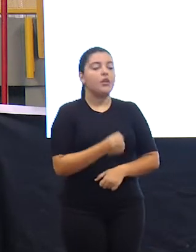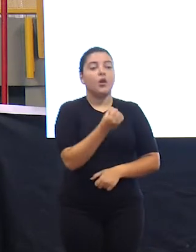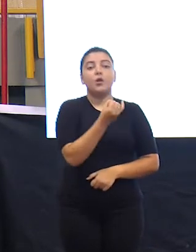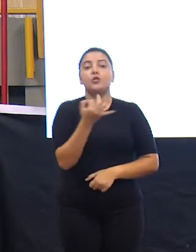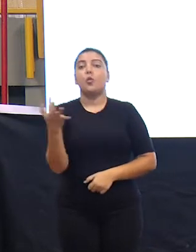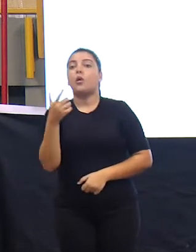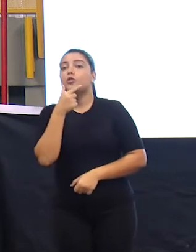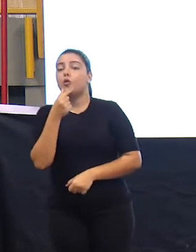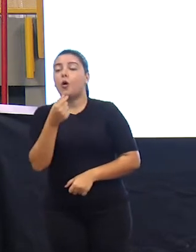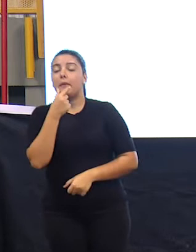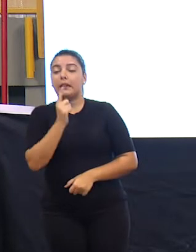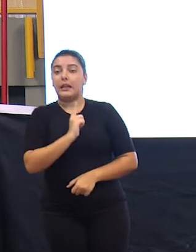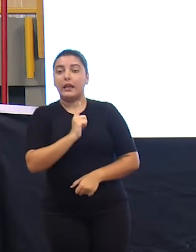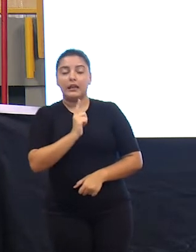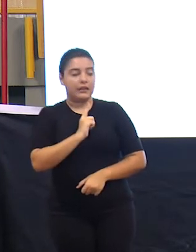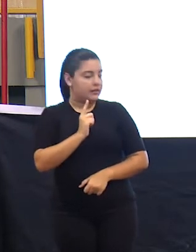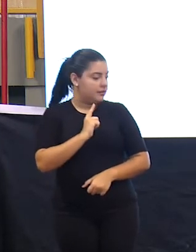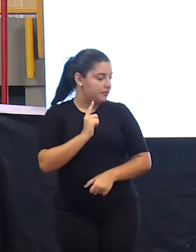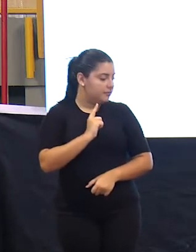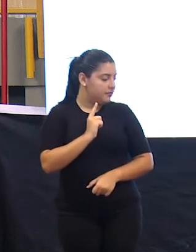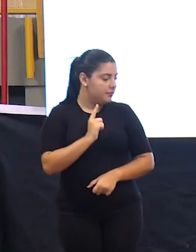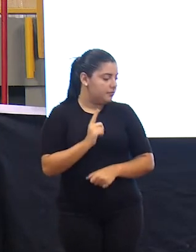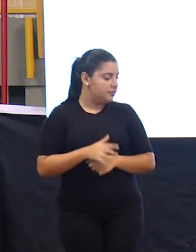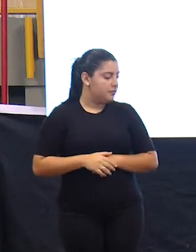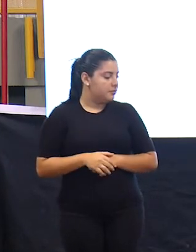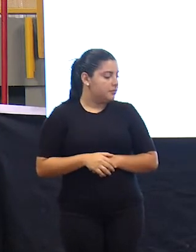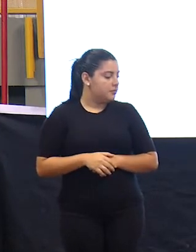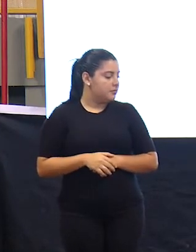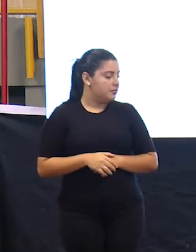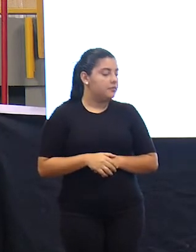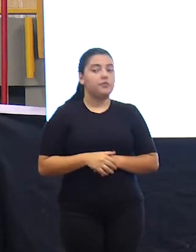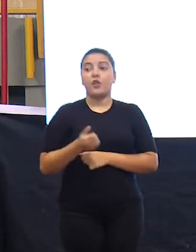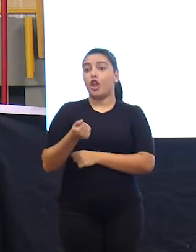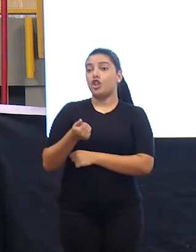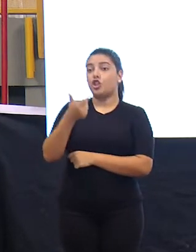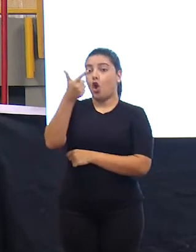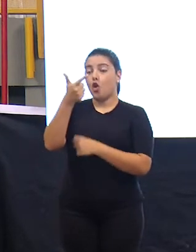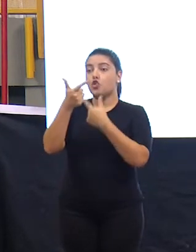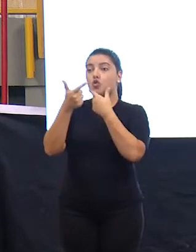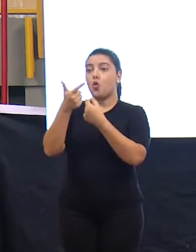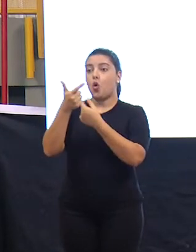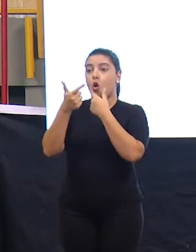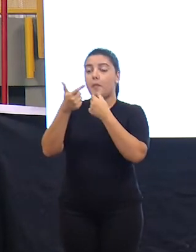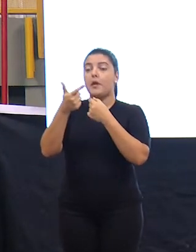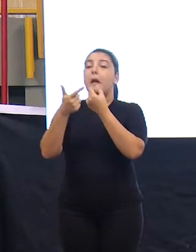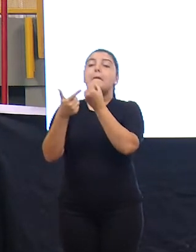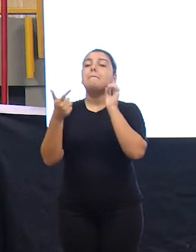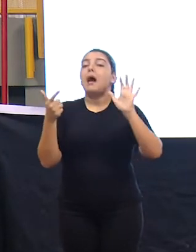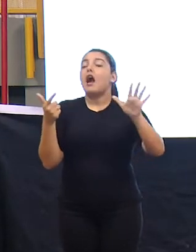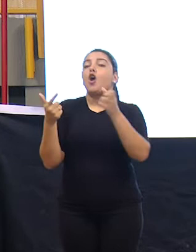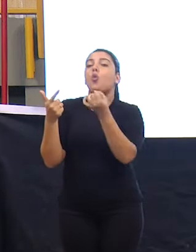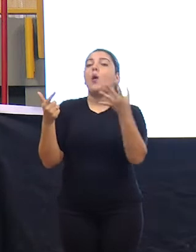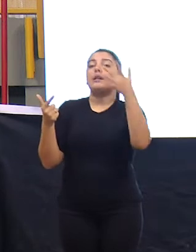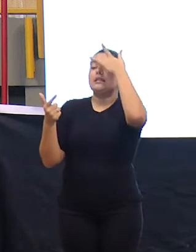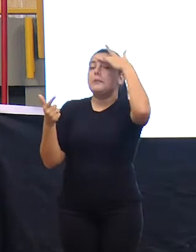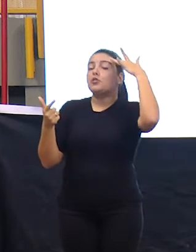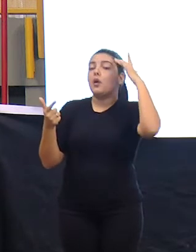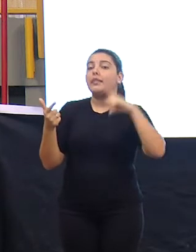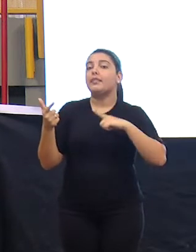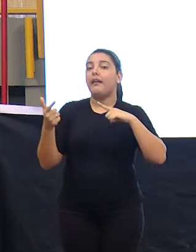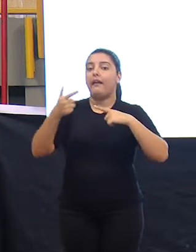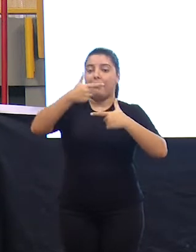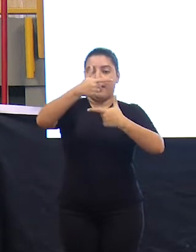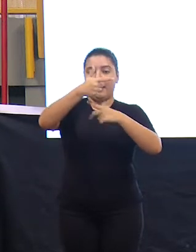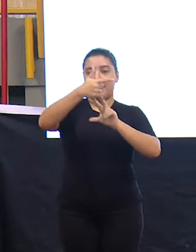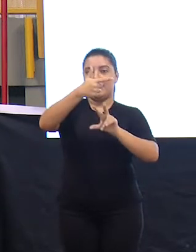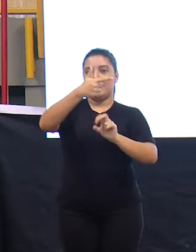homens? Quantos homens? 12. Num total de quantas pessoas?